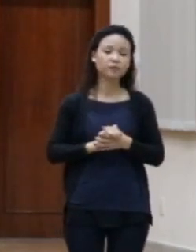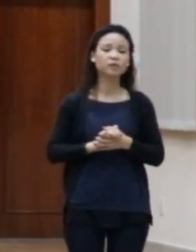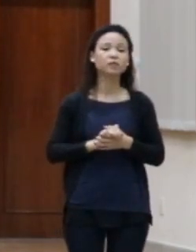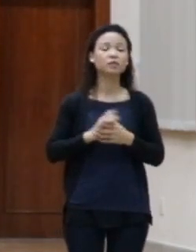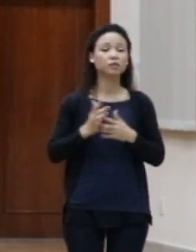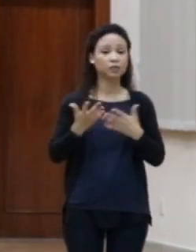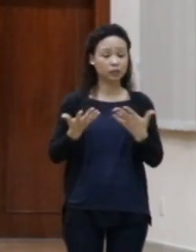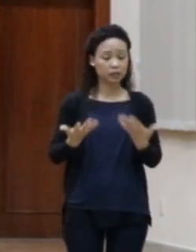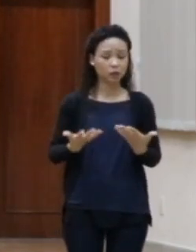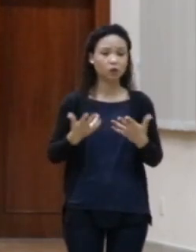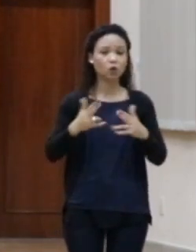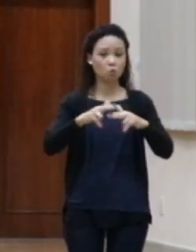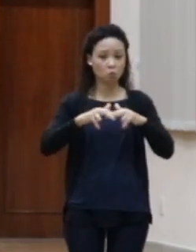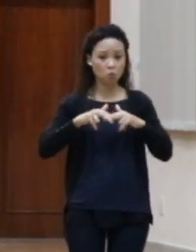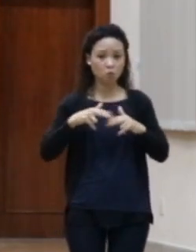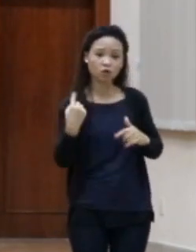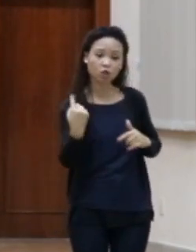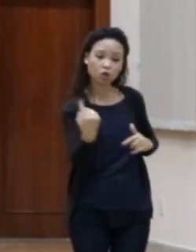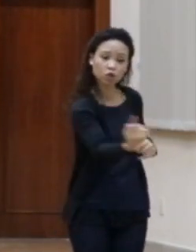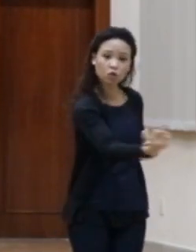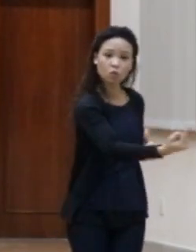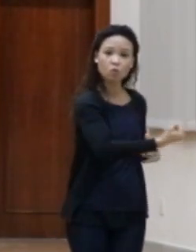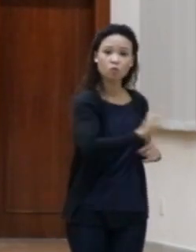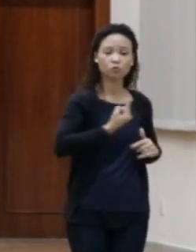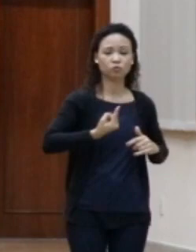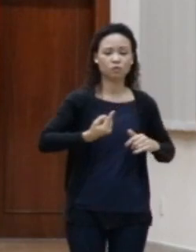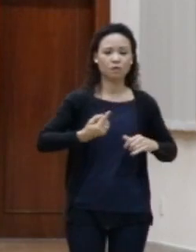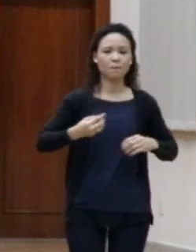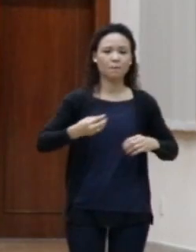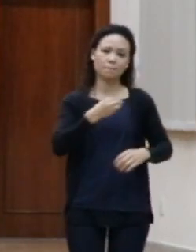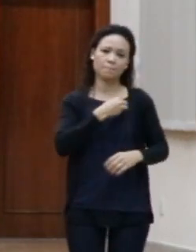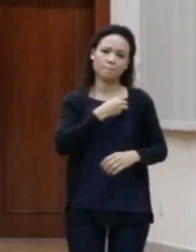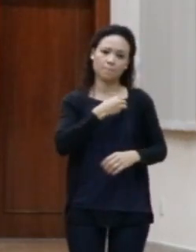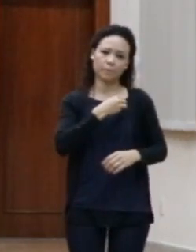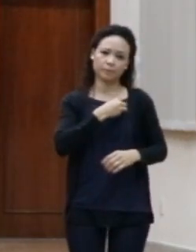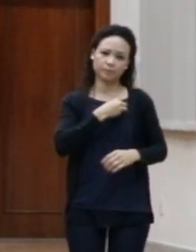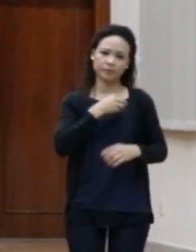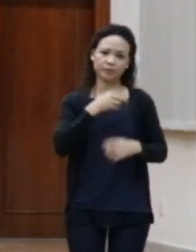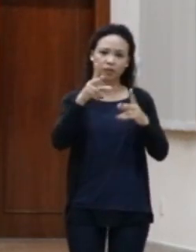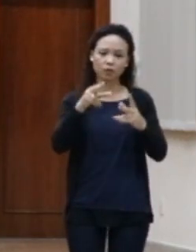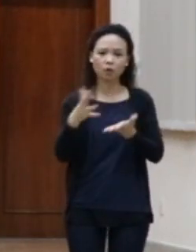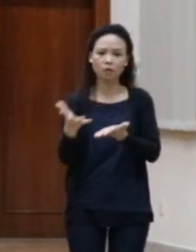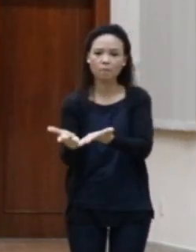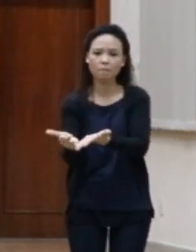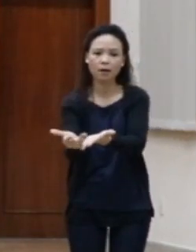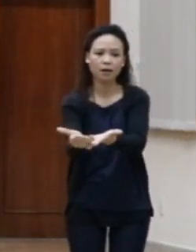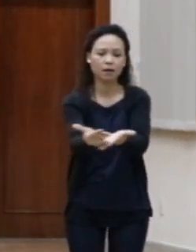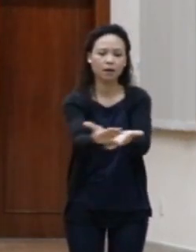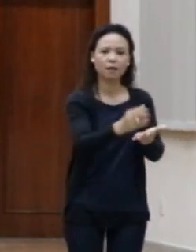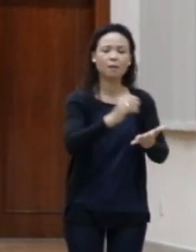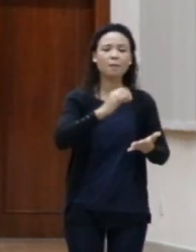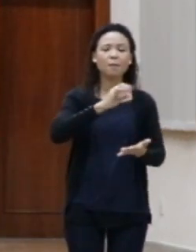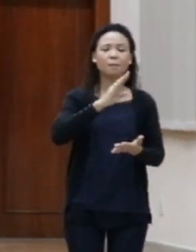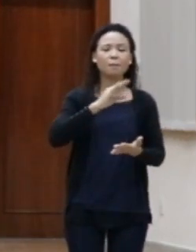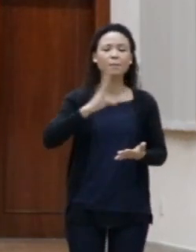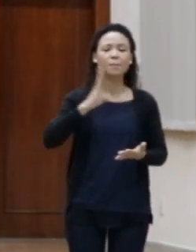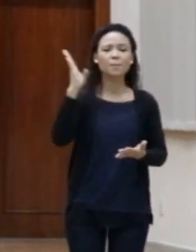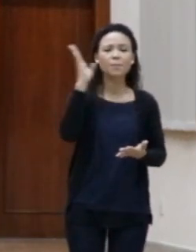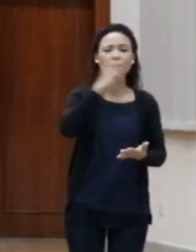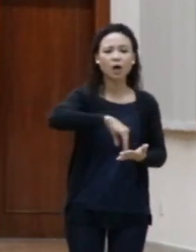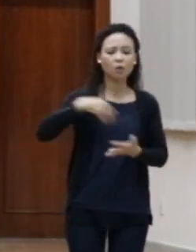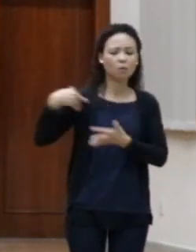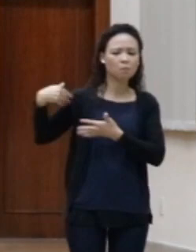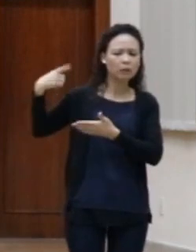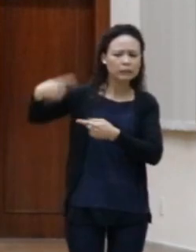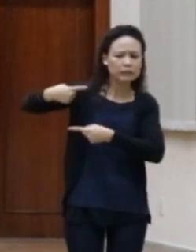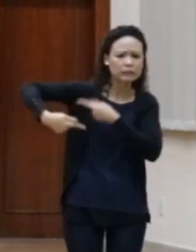pecado, levar sobre si as nossas dores, remover a maldição do pecado que pesava sobre nós, promover a justiça de